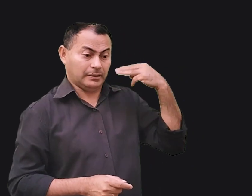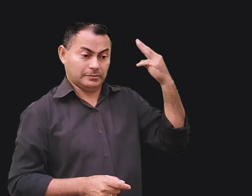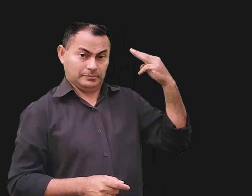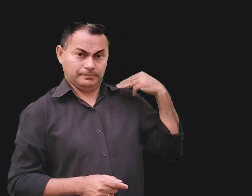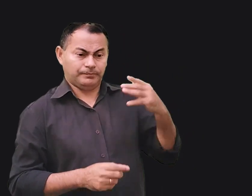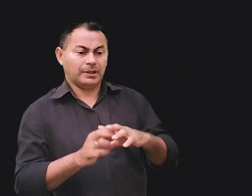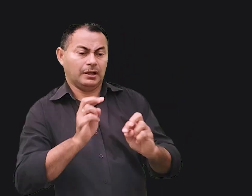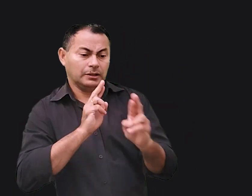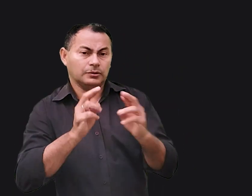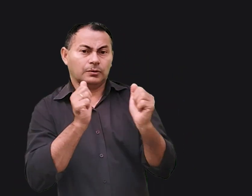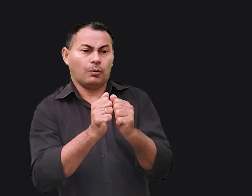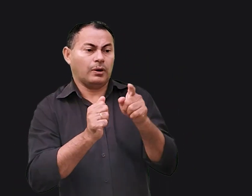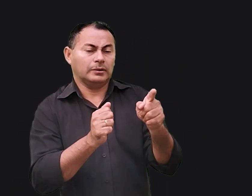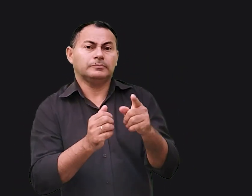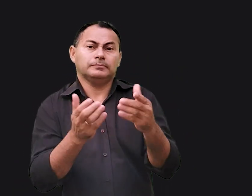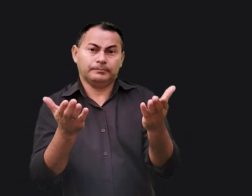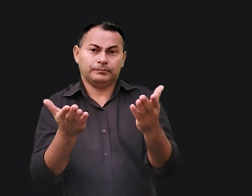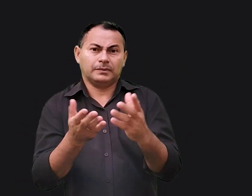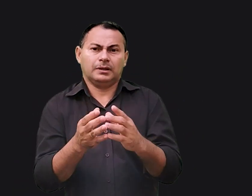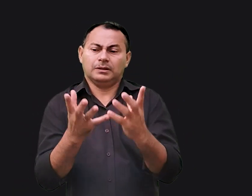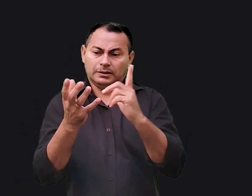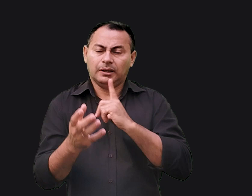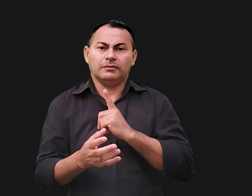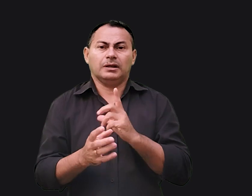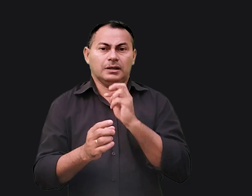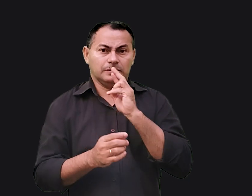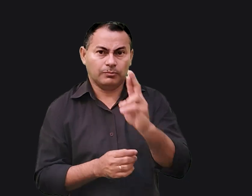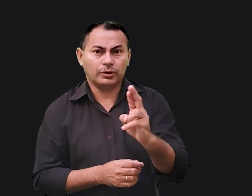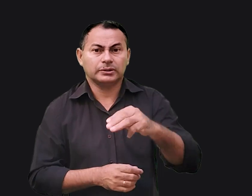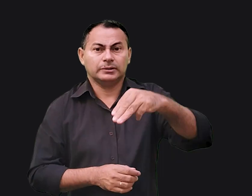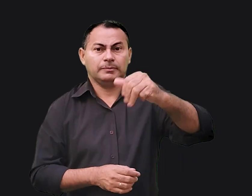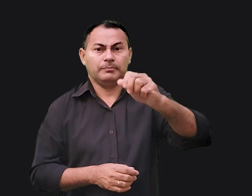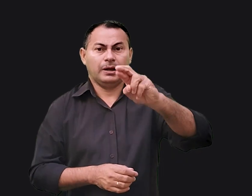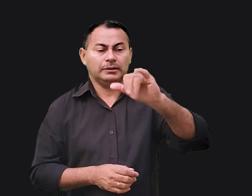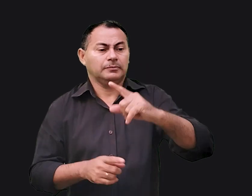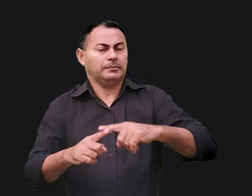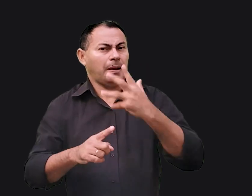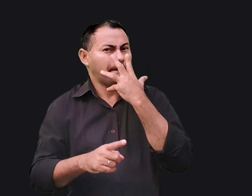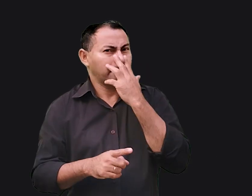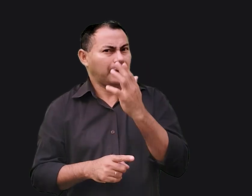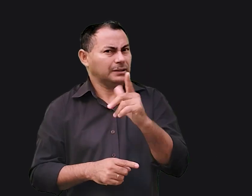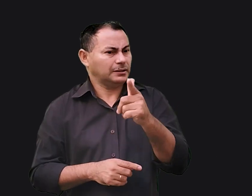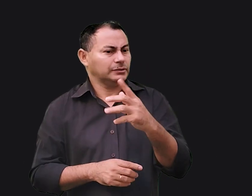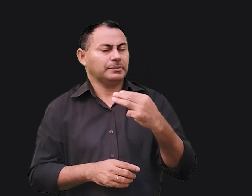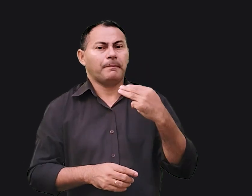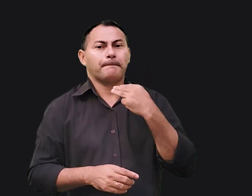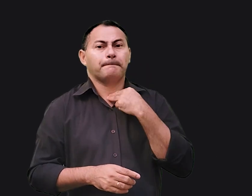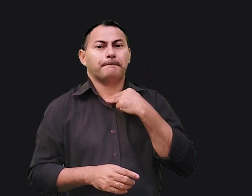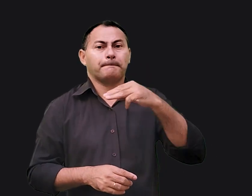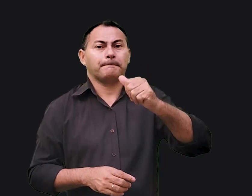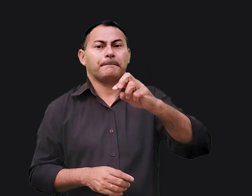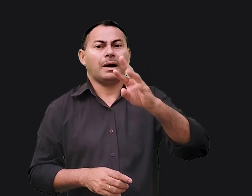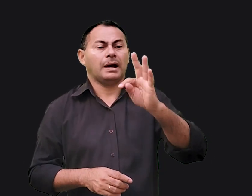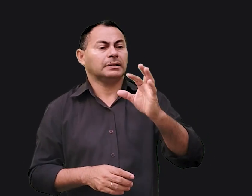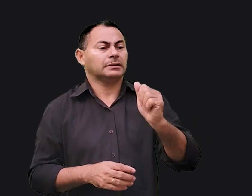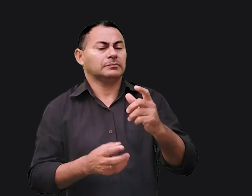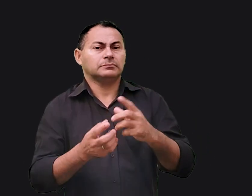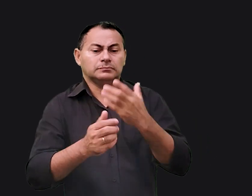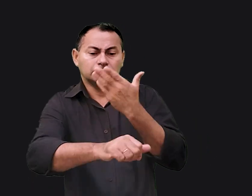um relacionamento com Ele. E Ele obteve essa resposta de Maria, mas parece que não de Marta. Como